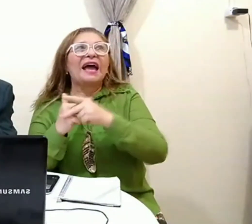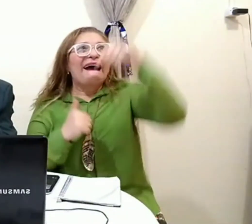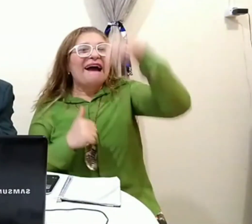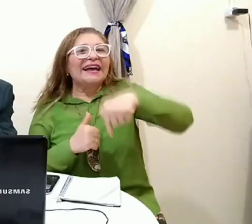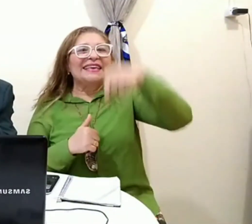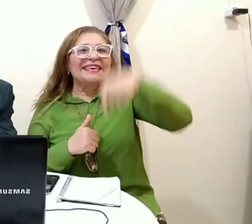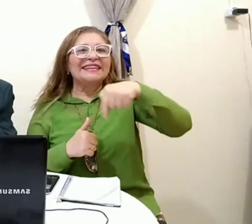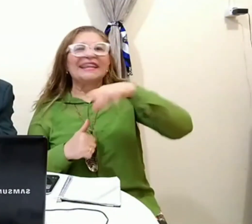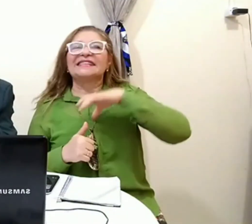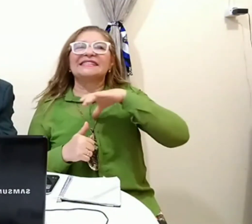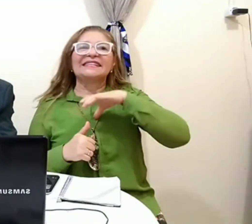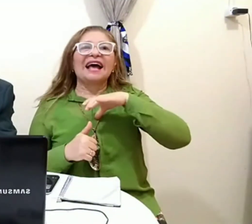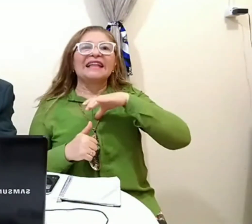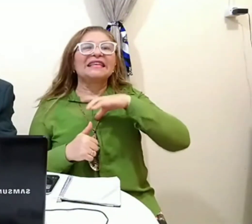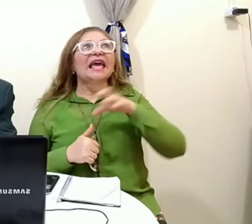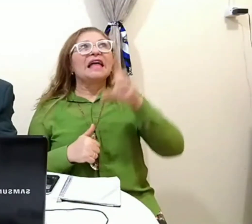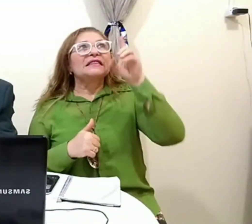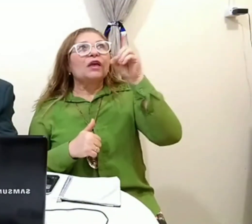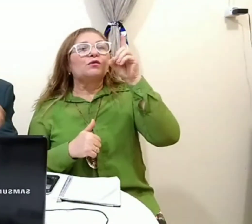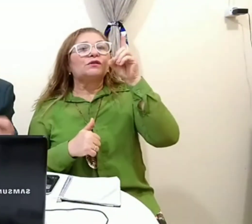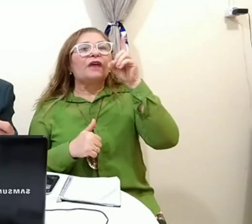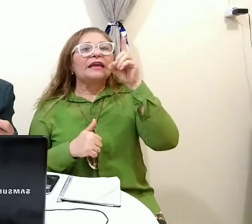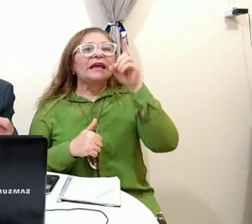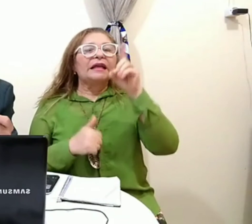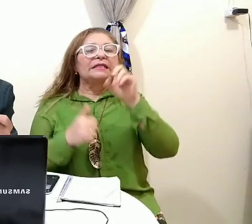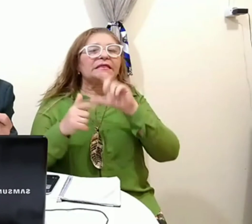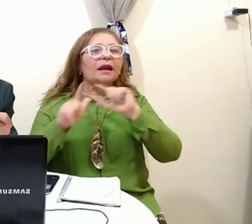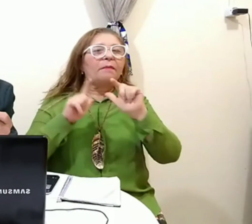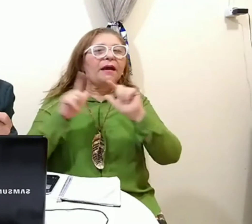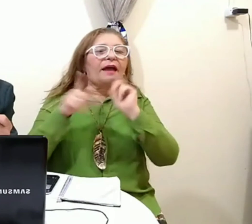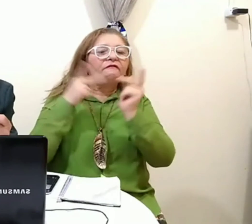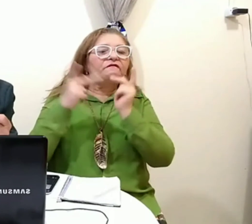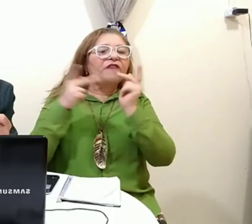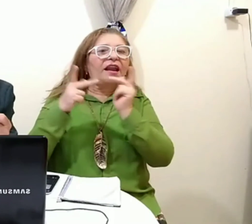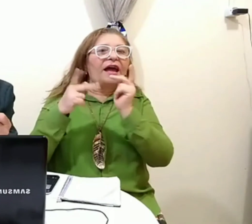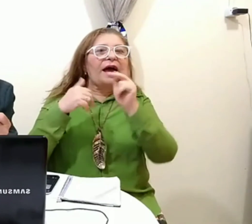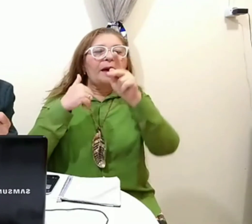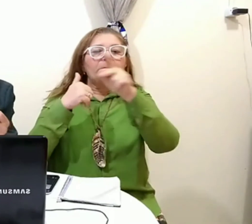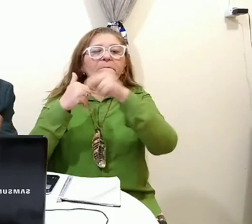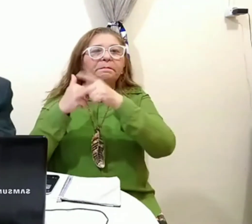de Simão Pedro. Porque se aqueles homens chegassem lá, da maneira como